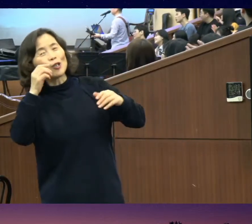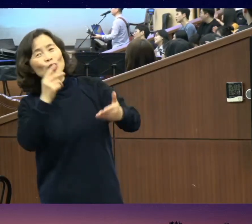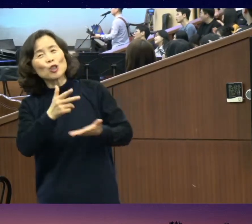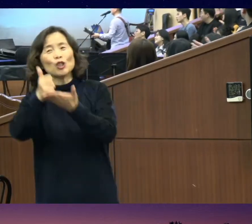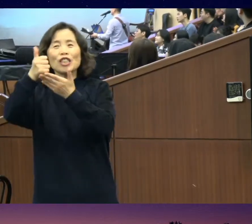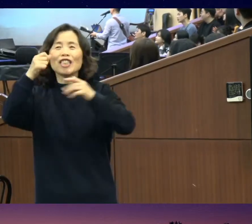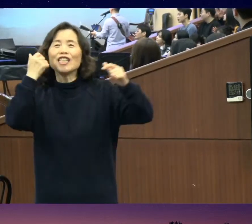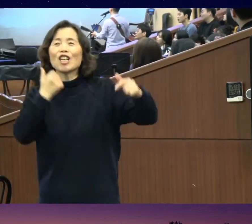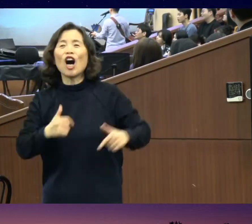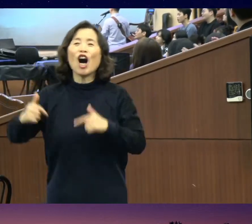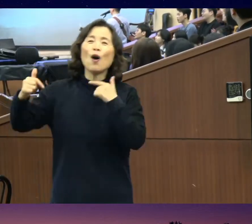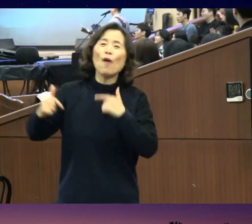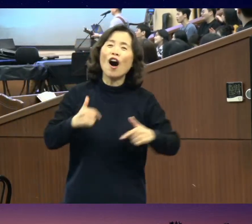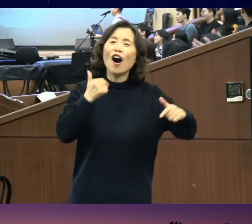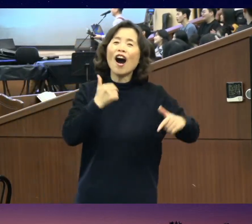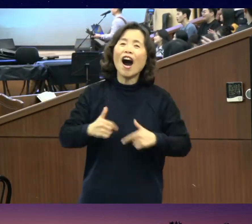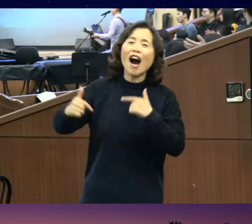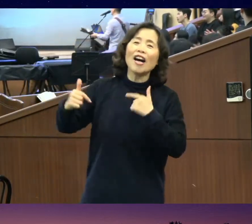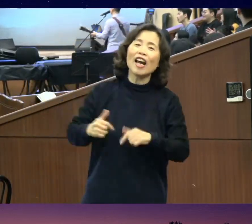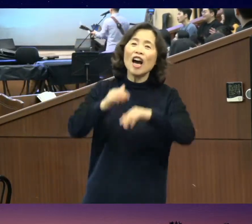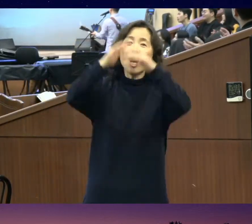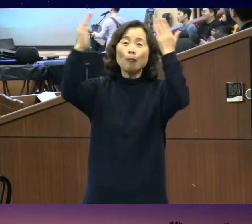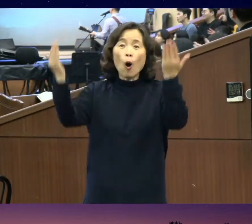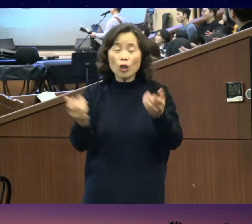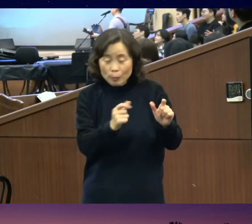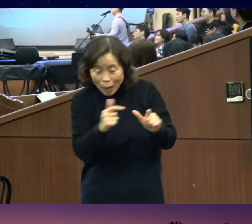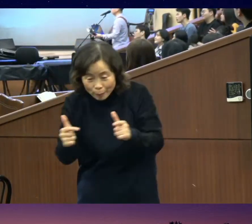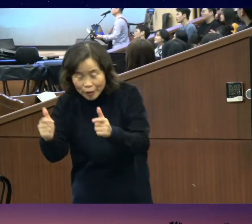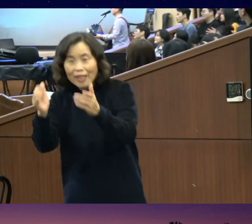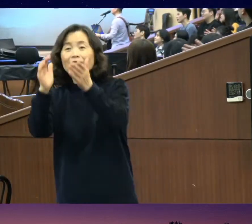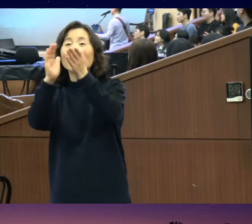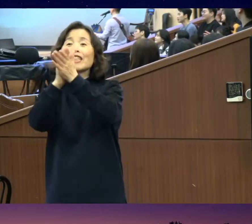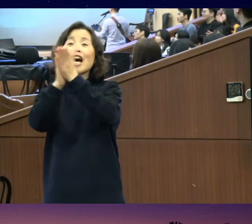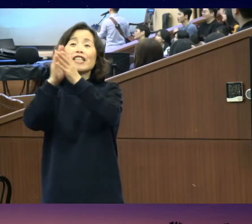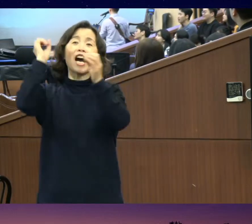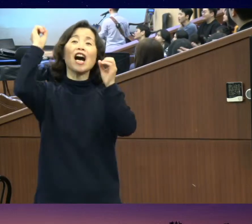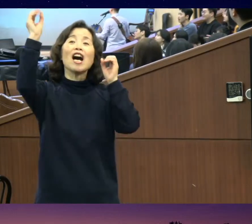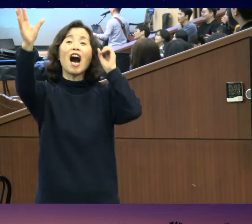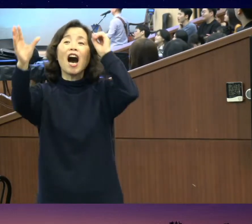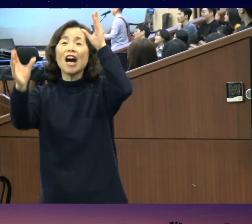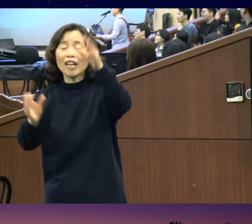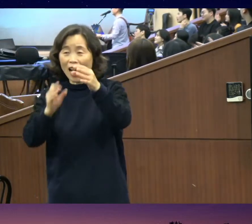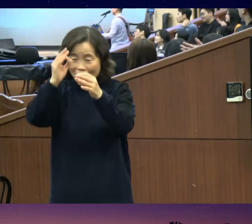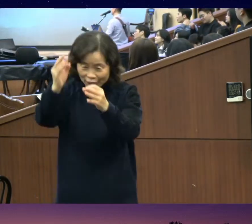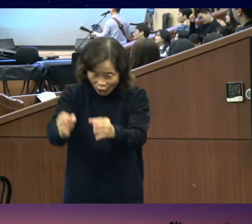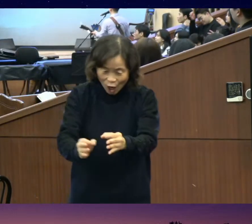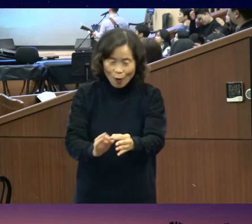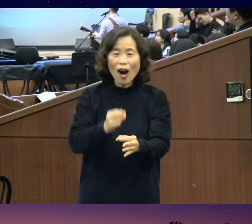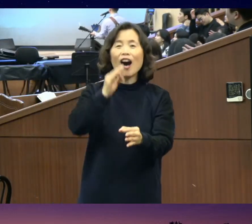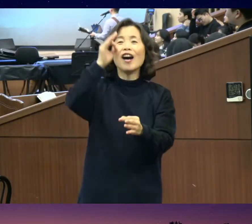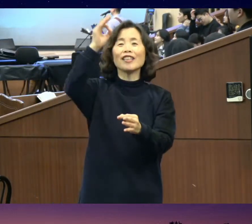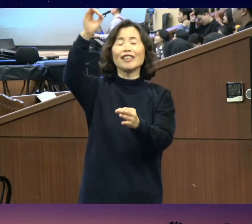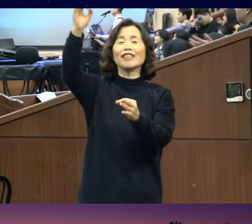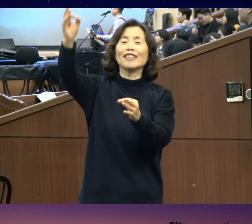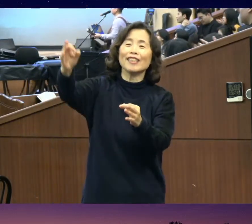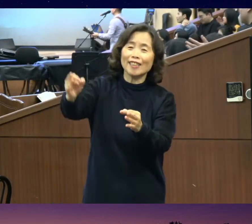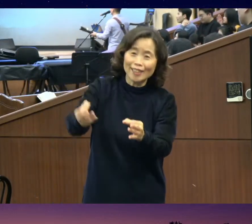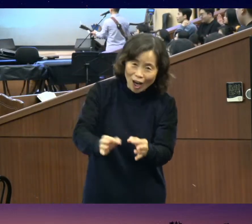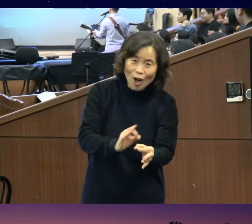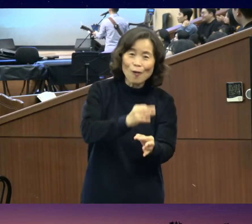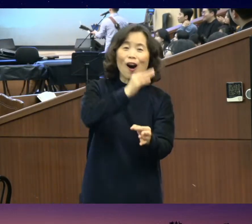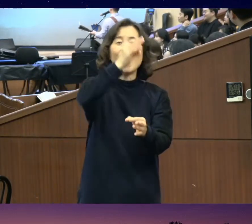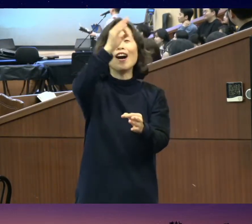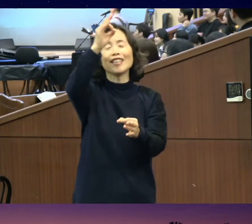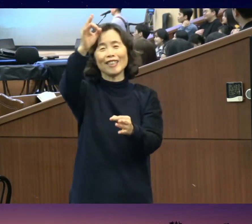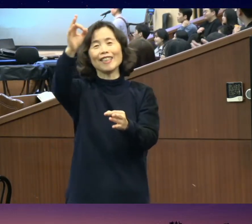전신으로 주를 즐거워하라 모든 만물들아 찬양하라 영원히